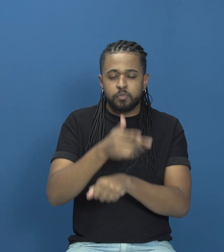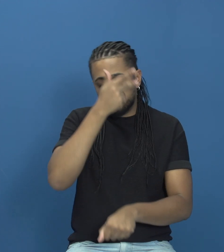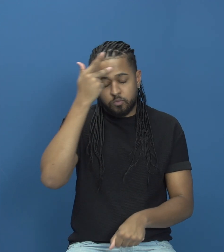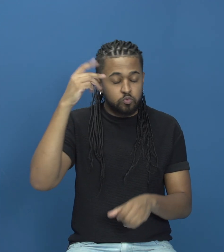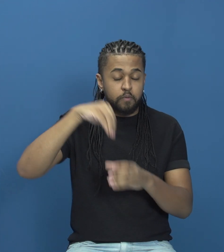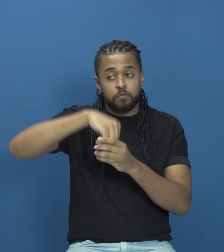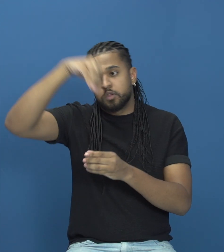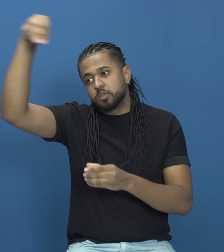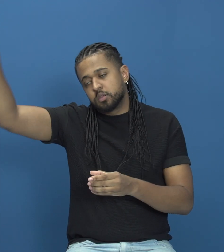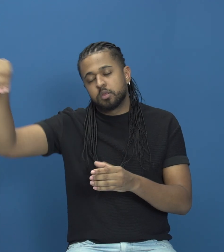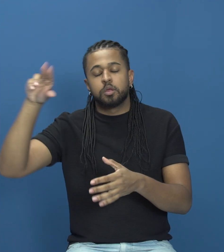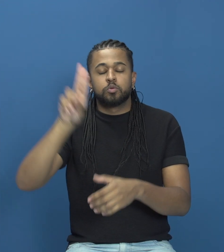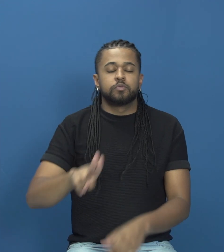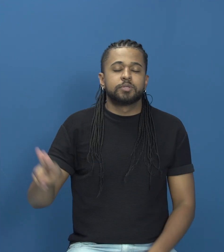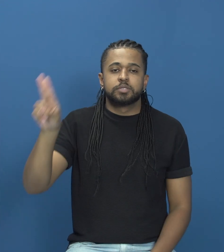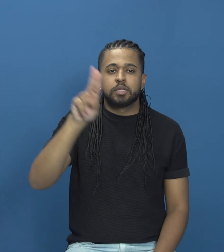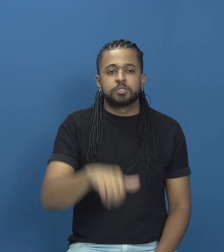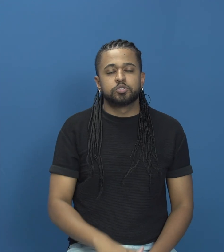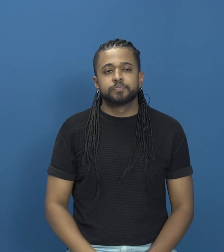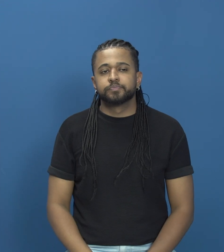membros externos à universidade.